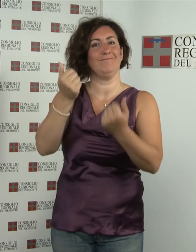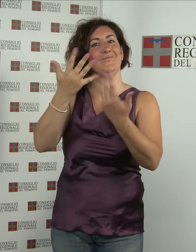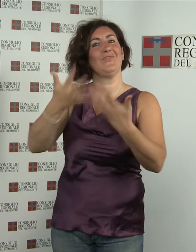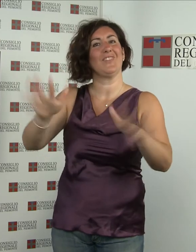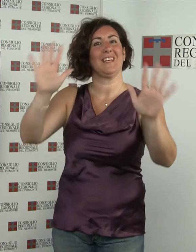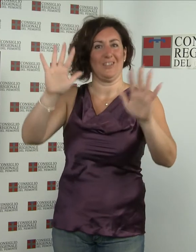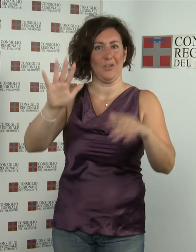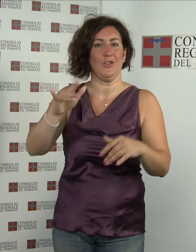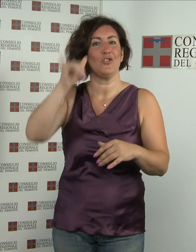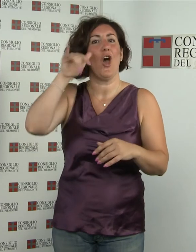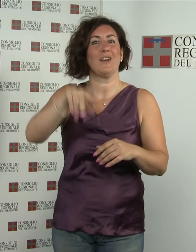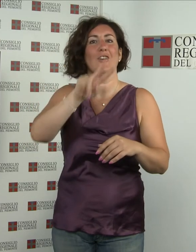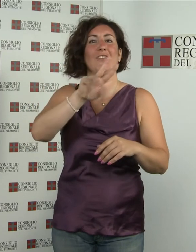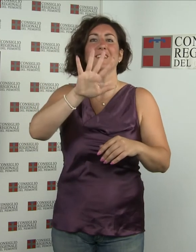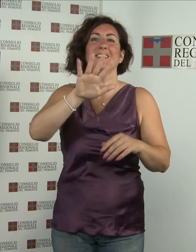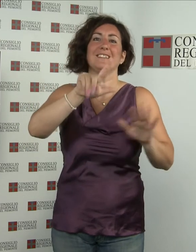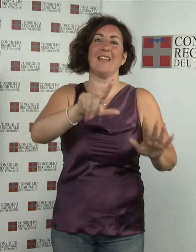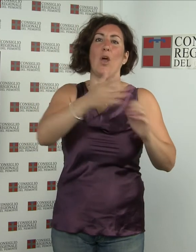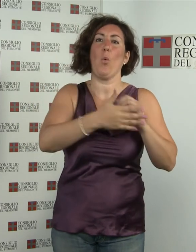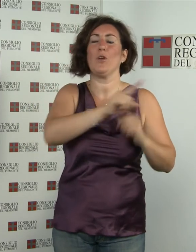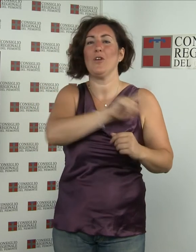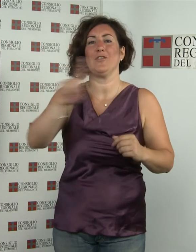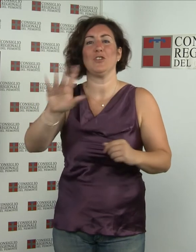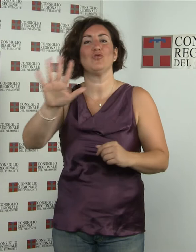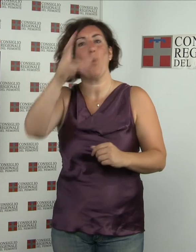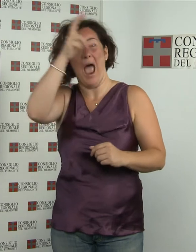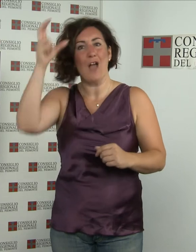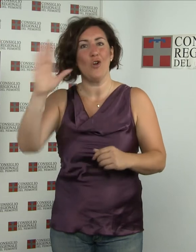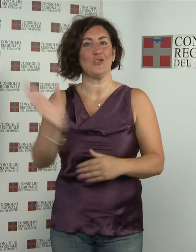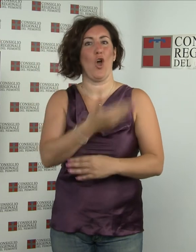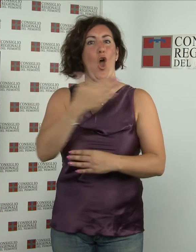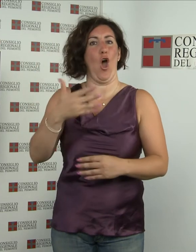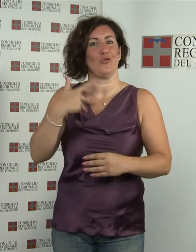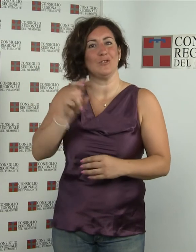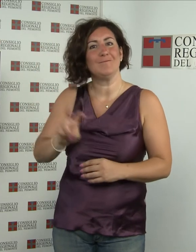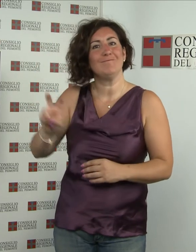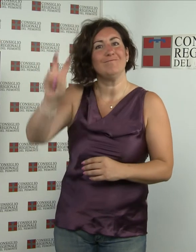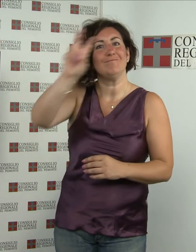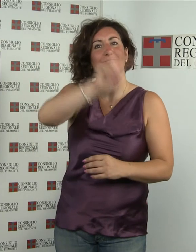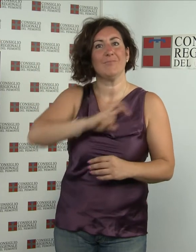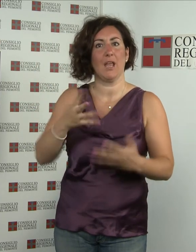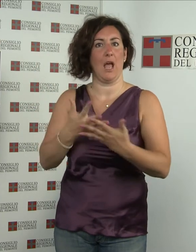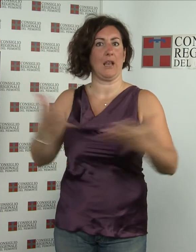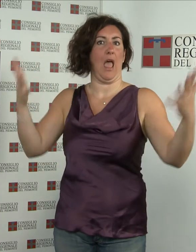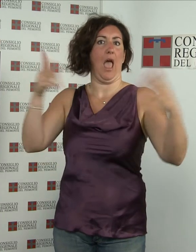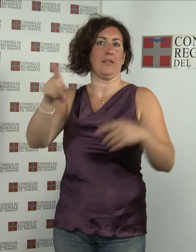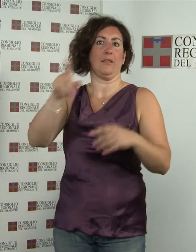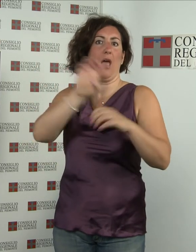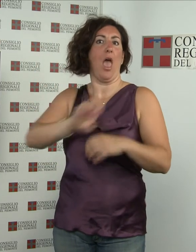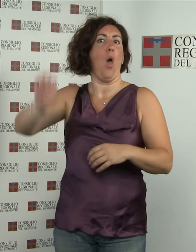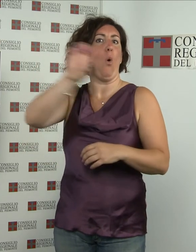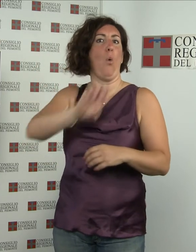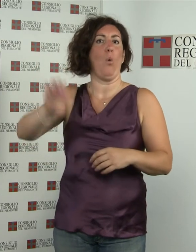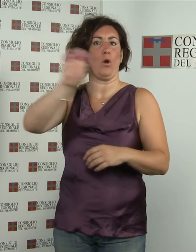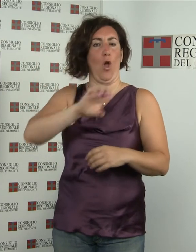in coro. Il capoluogo piemontese è tappa di Europa Cantat, il più grande evento di canto corale europeo. Per dare il benvenuto alla